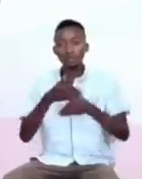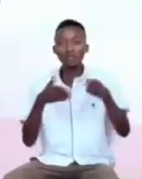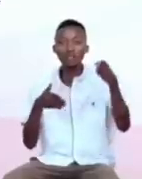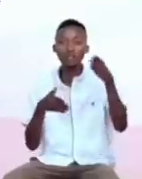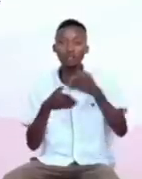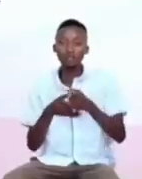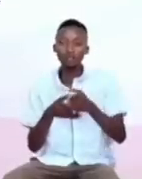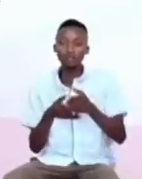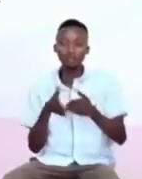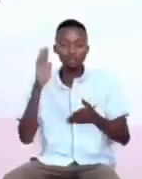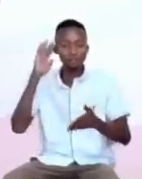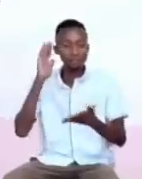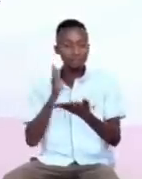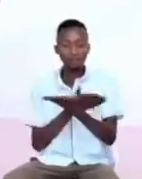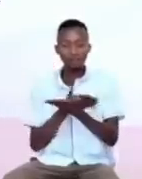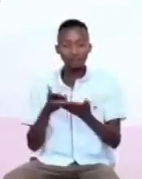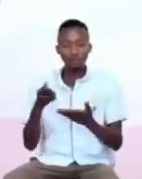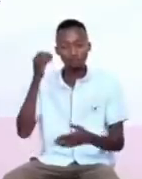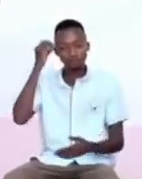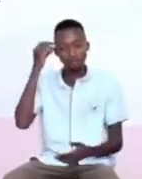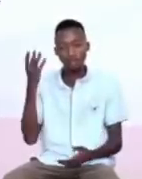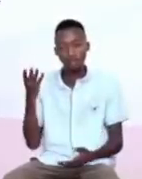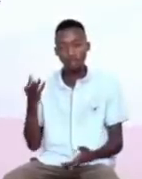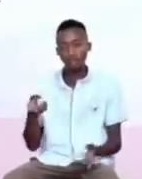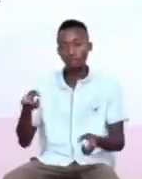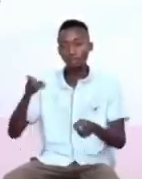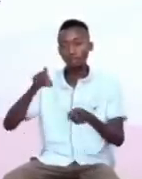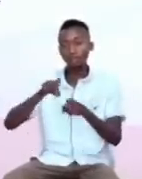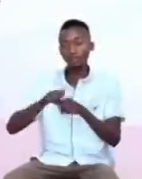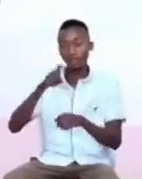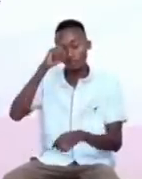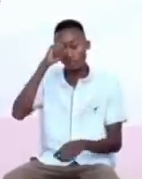Kinakujenga, kinakuondoa ujinga. Kinakuongezea hekima.